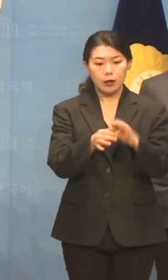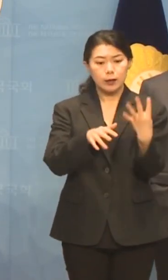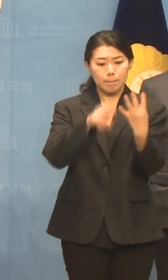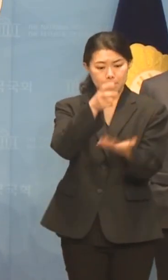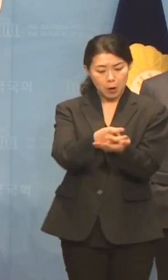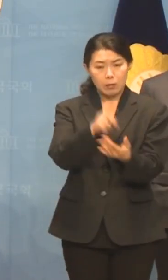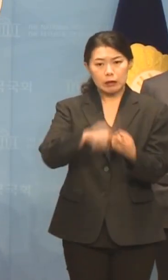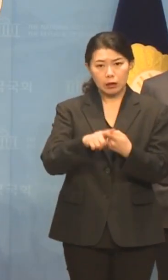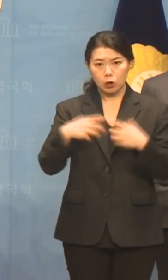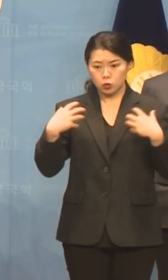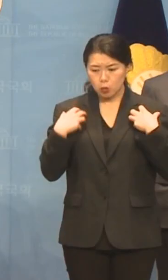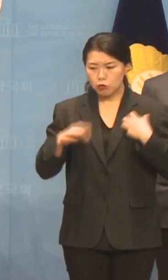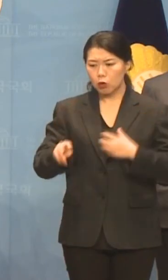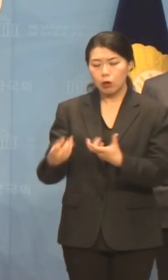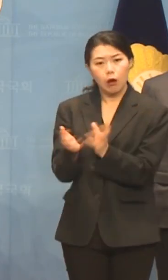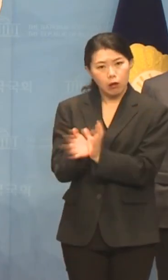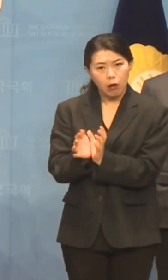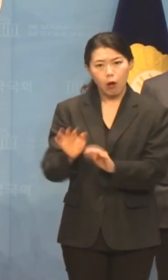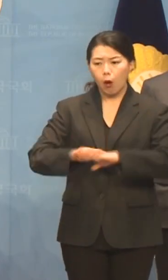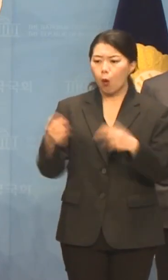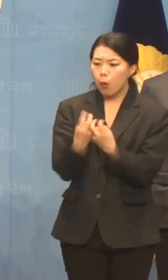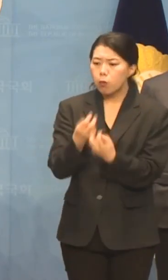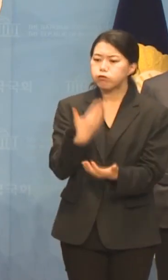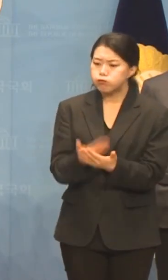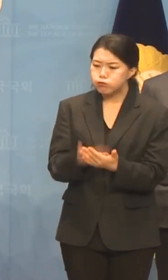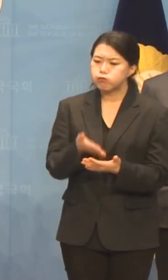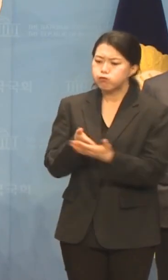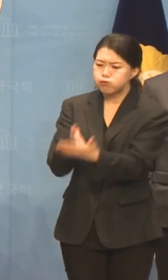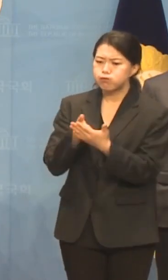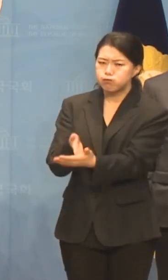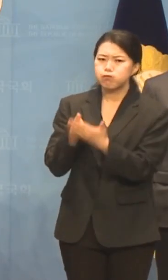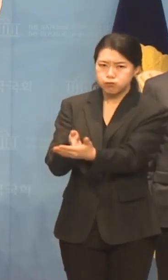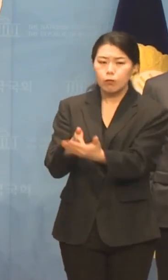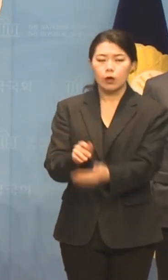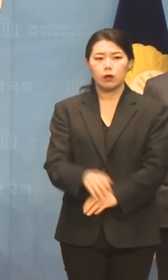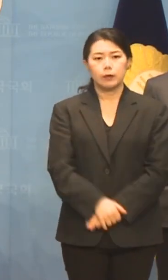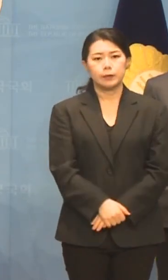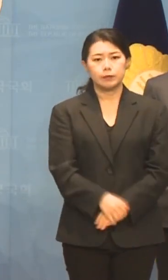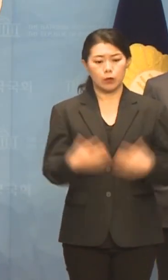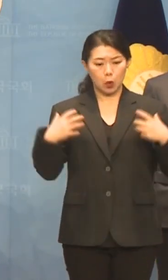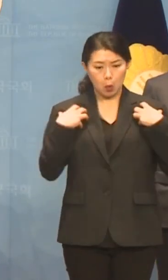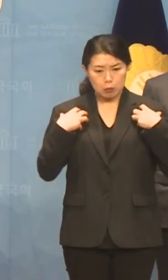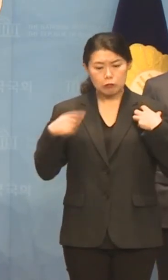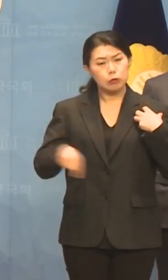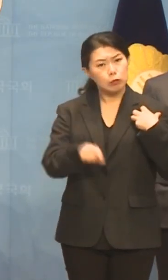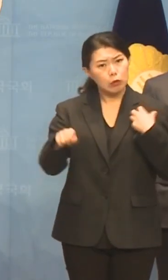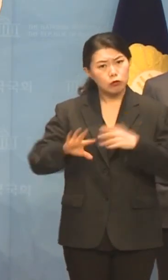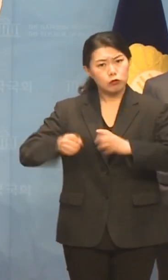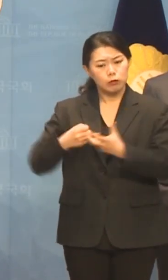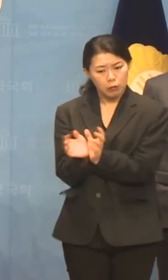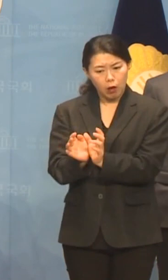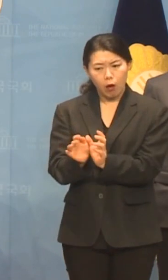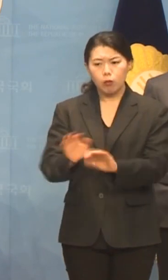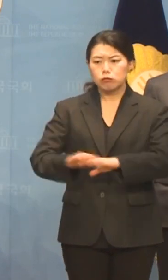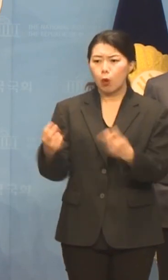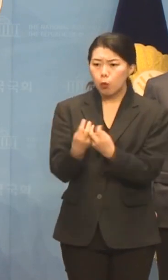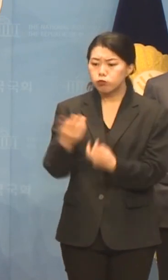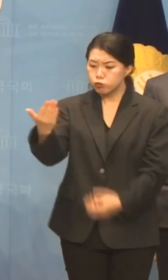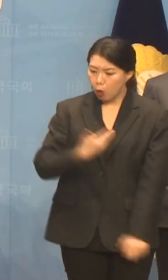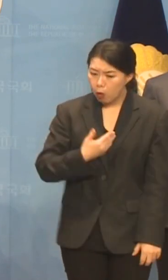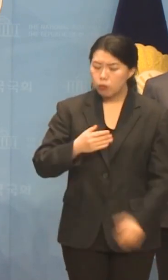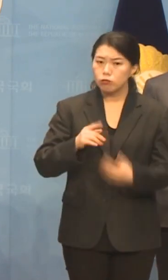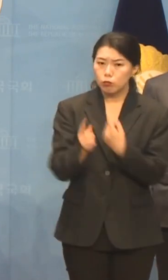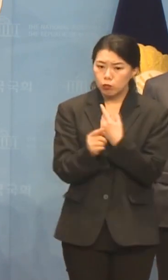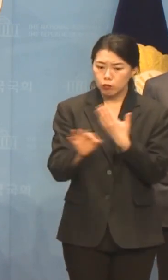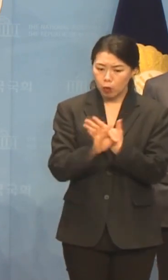정부 여당의 입법 대안 제출을 재차 촉구하며 정부 여당이 대안을 제시한다면